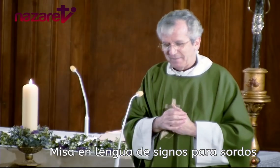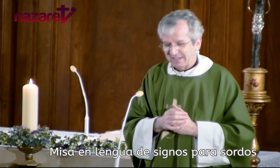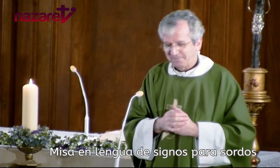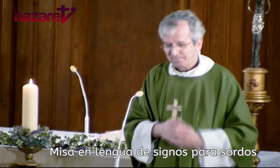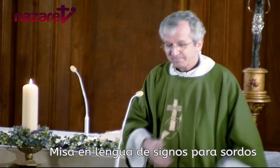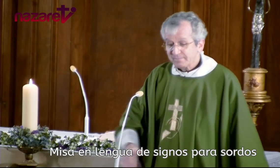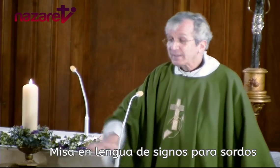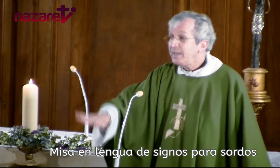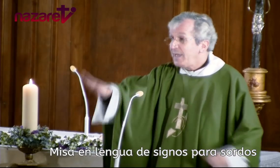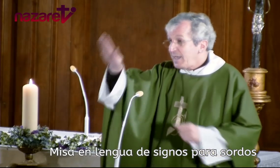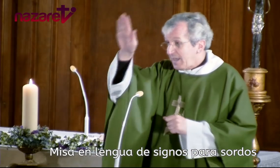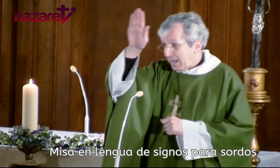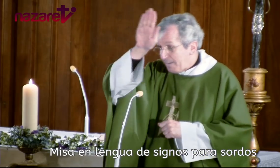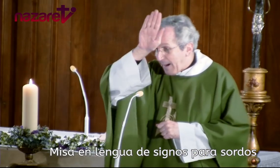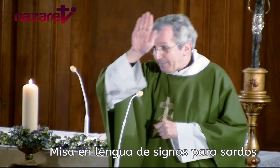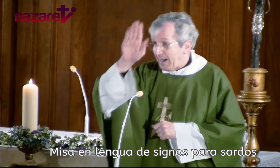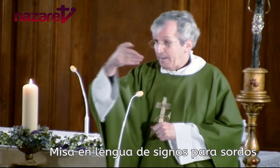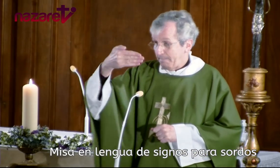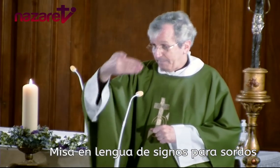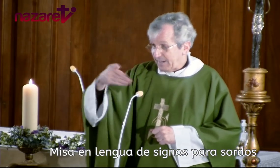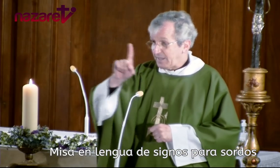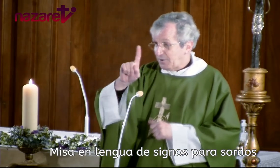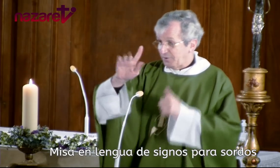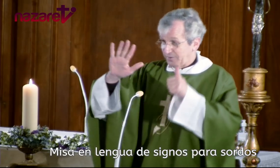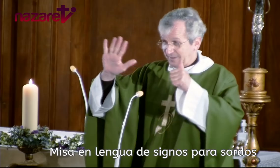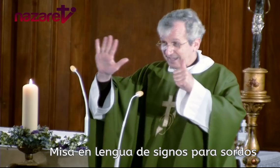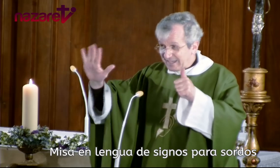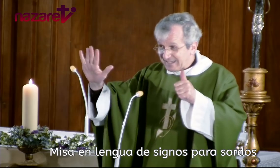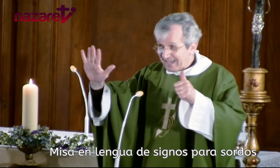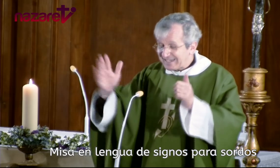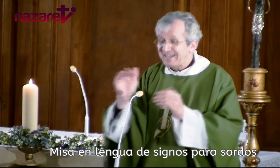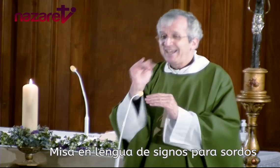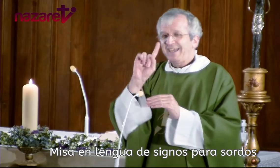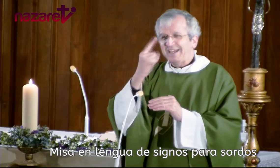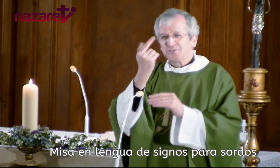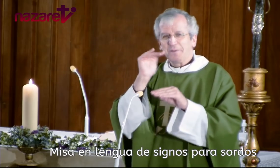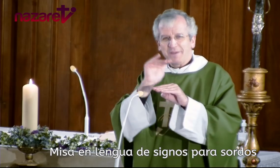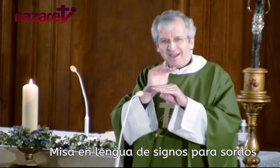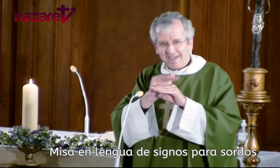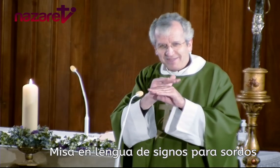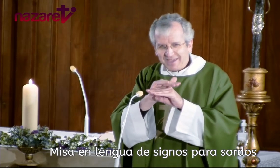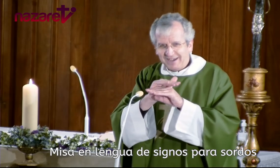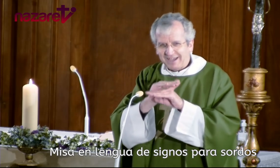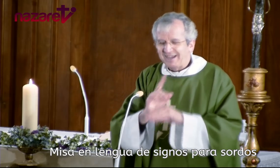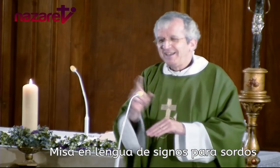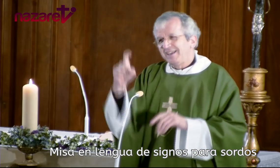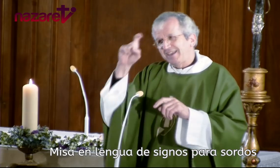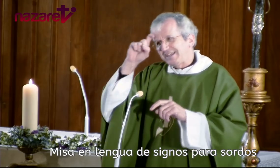demás. El Papa Benedicto XVI, en su primera encíclica, que